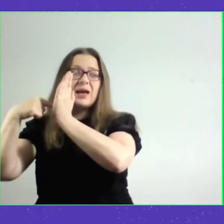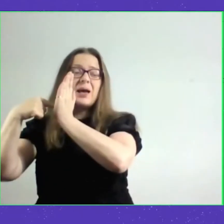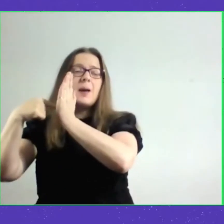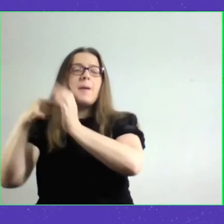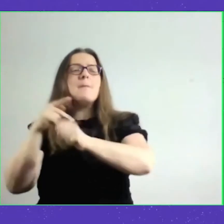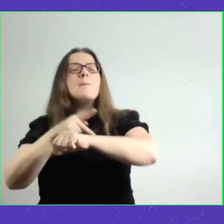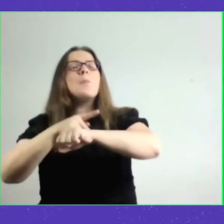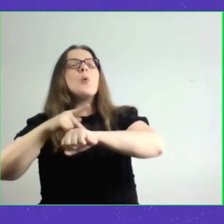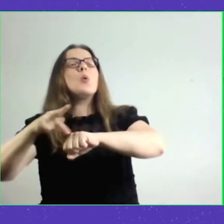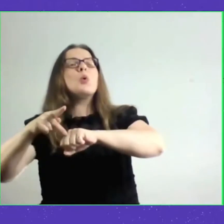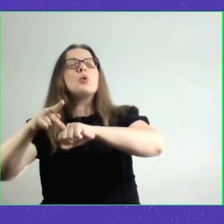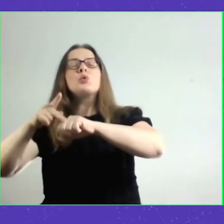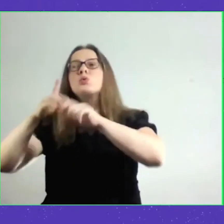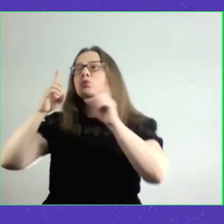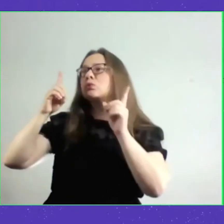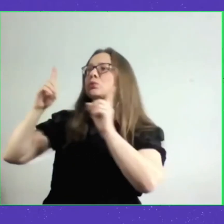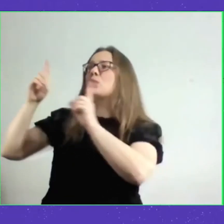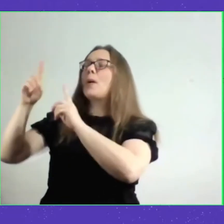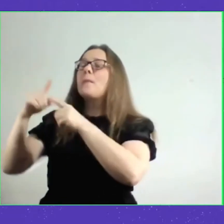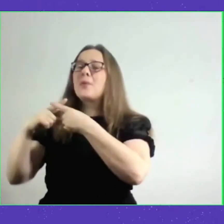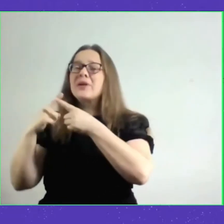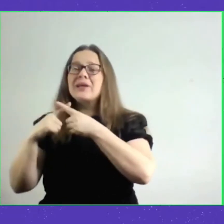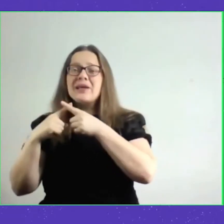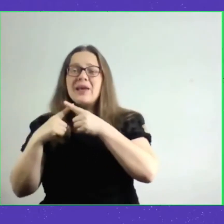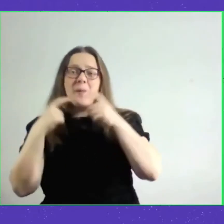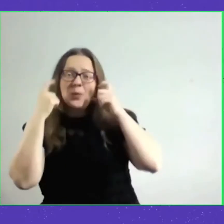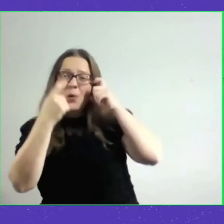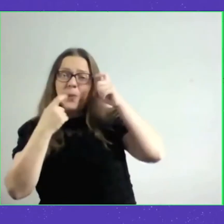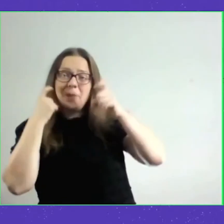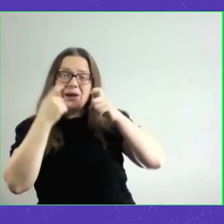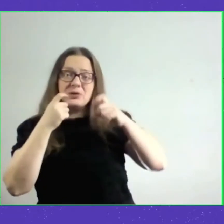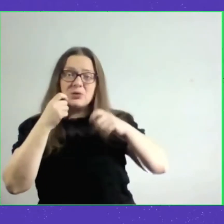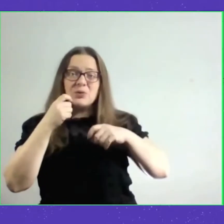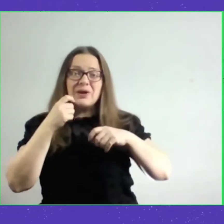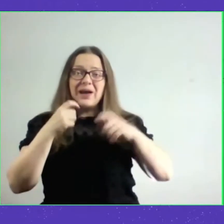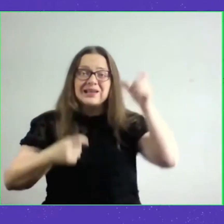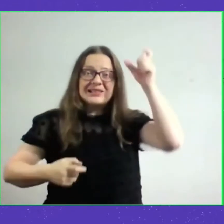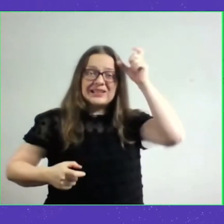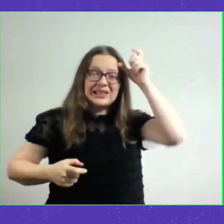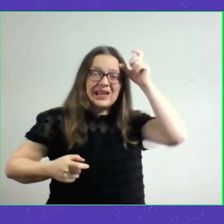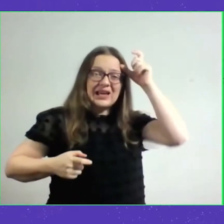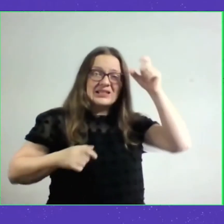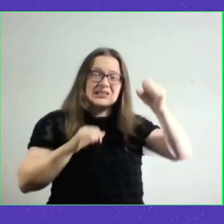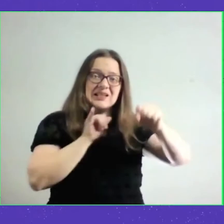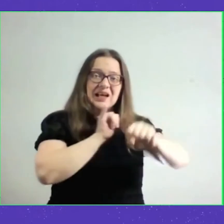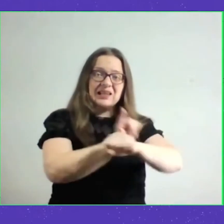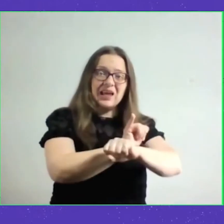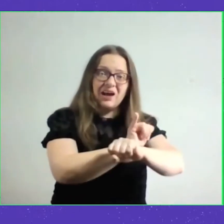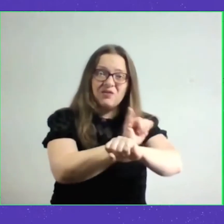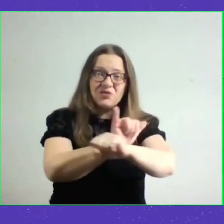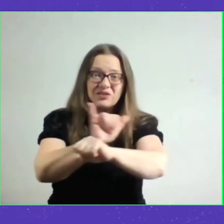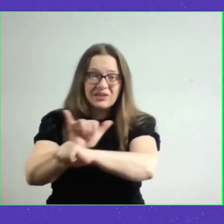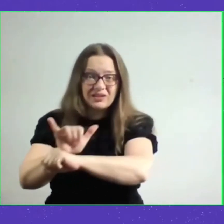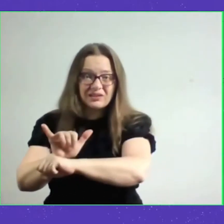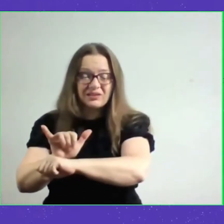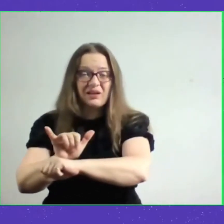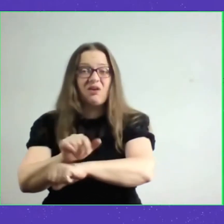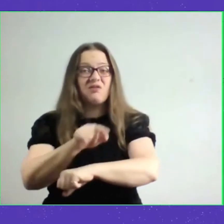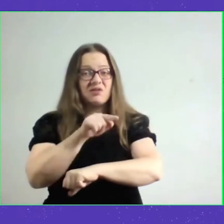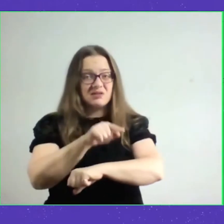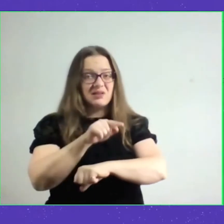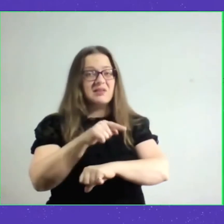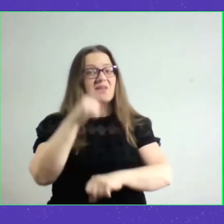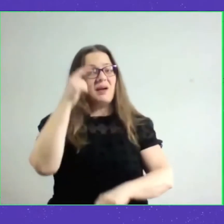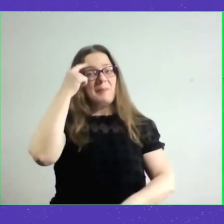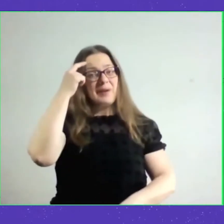a serpente enganou a Eva com a sua astúcia, assim também seja corrompida a vossa mente